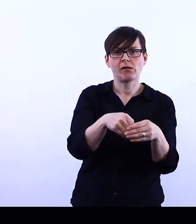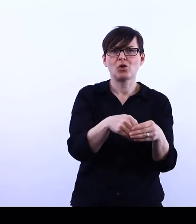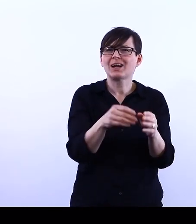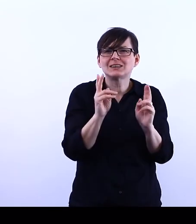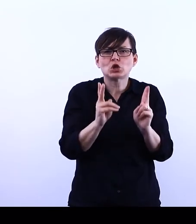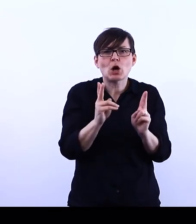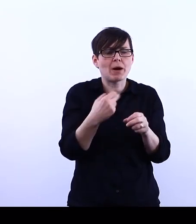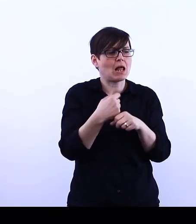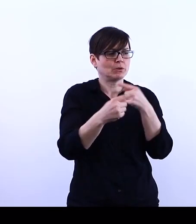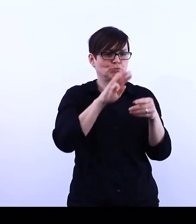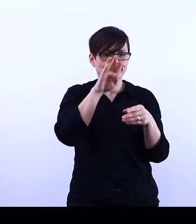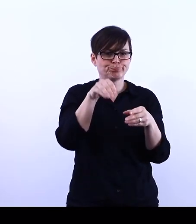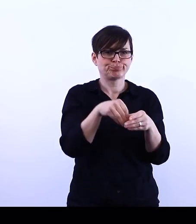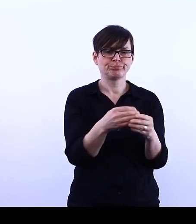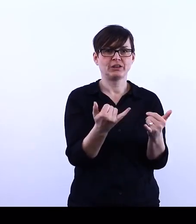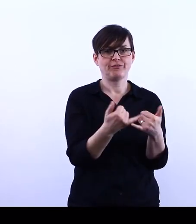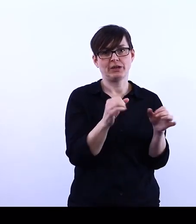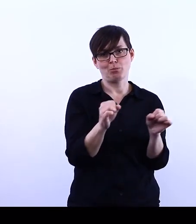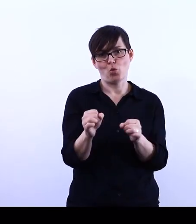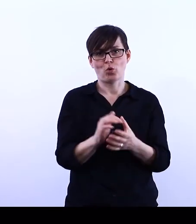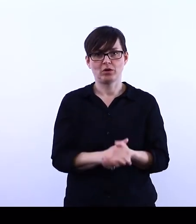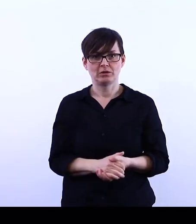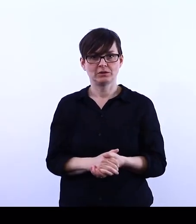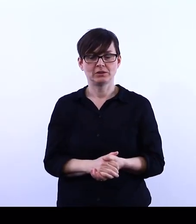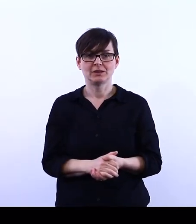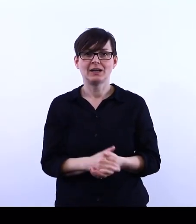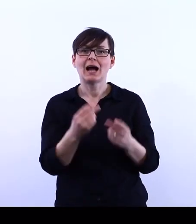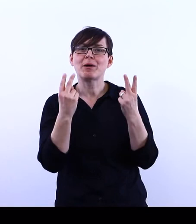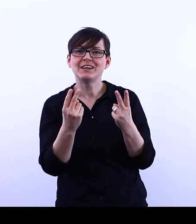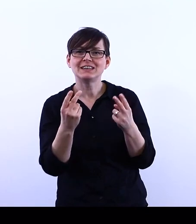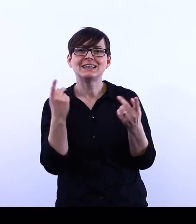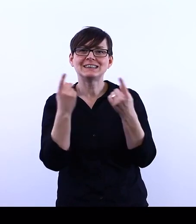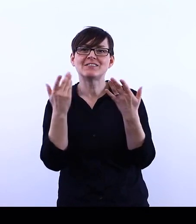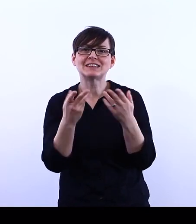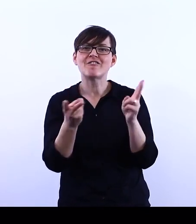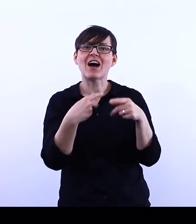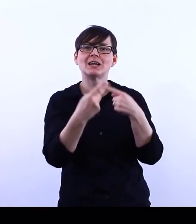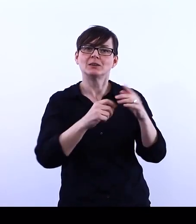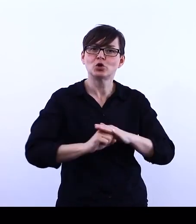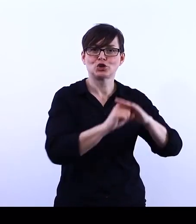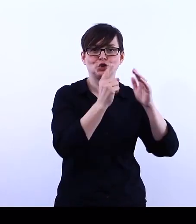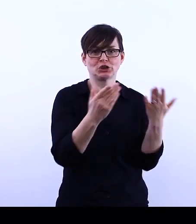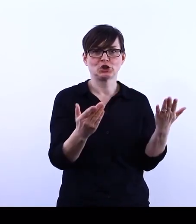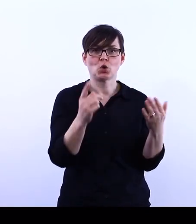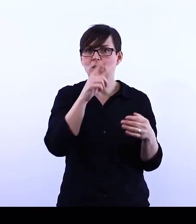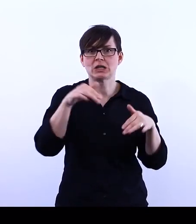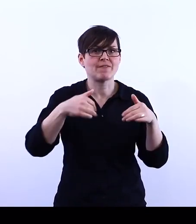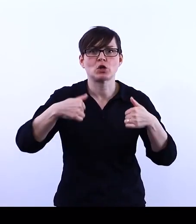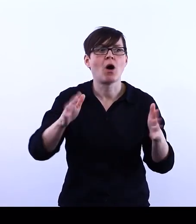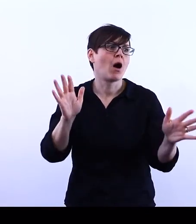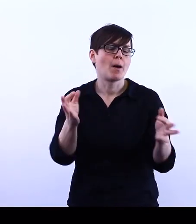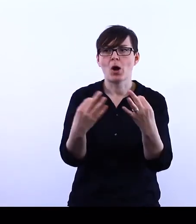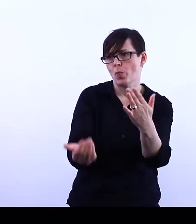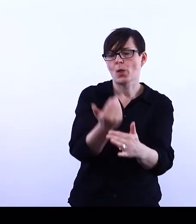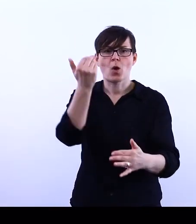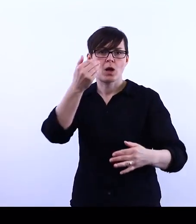einfließen kann, dass es halt eben den Vereinsprozess unterstützt und nicht so dieser Druck da ist, jetzt immer was total Neues